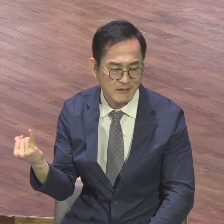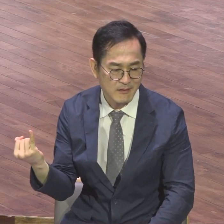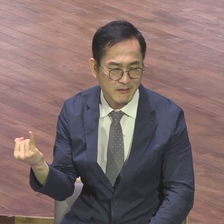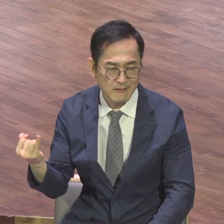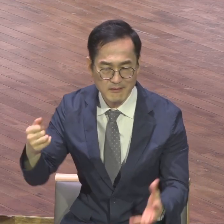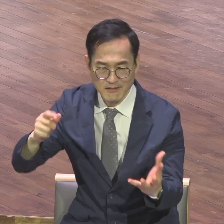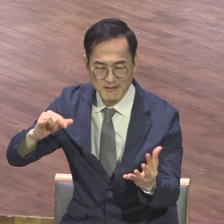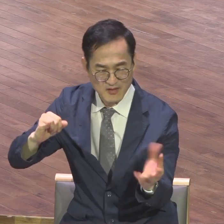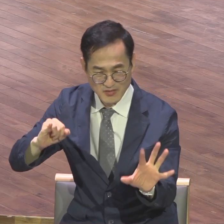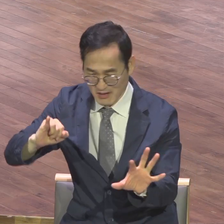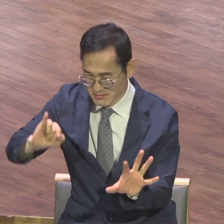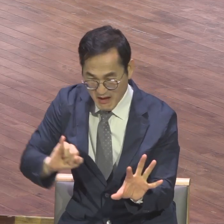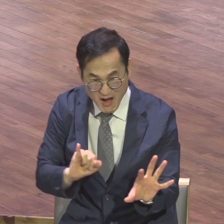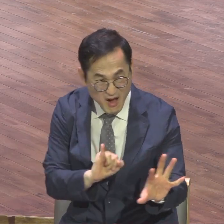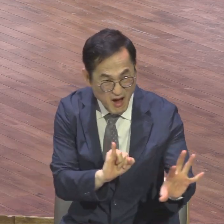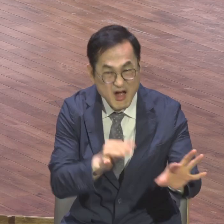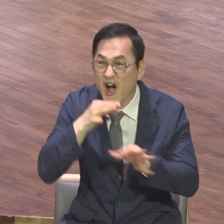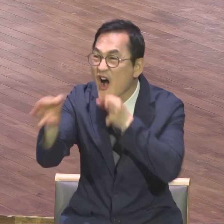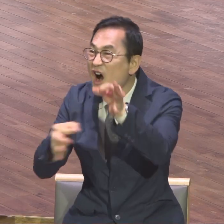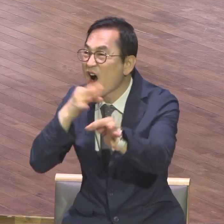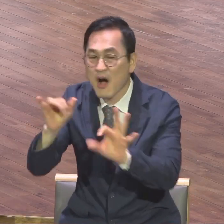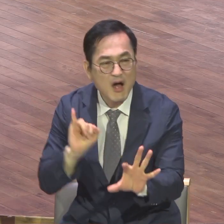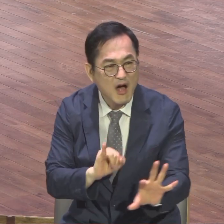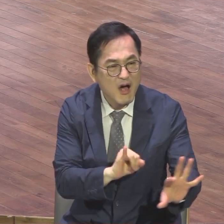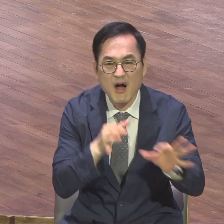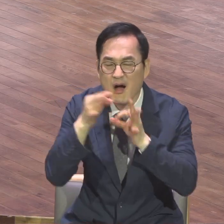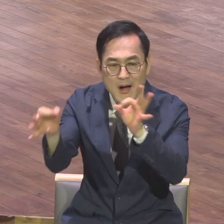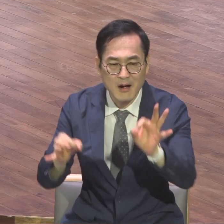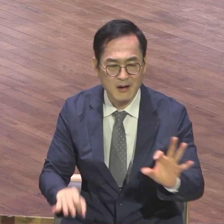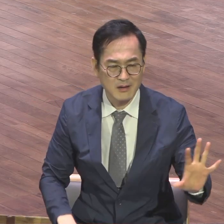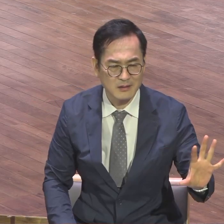계속 하루 종일 따라다니면서. 자, 이러니까